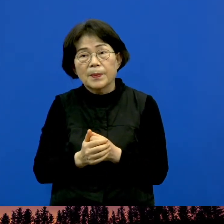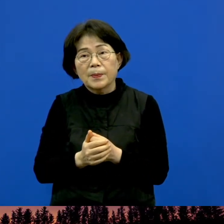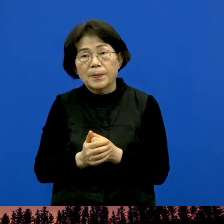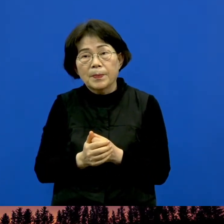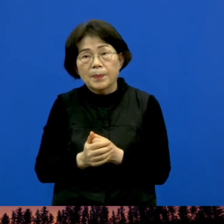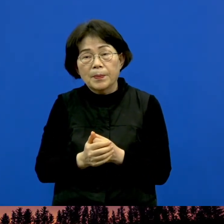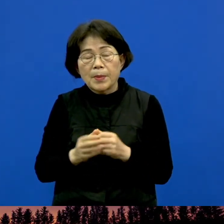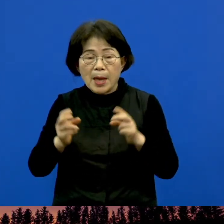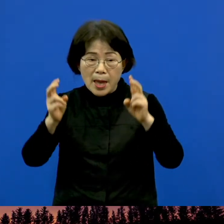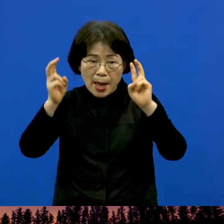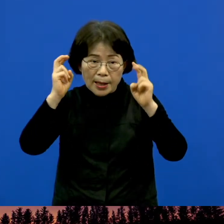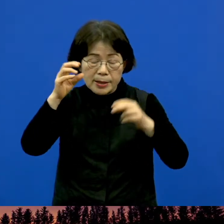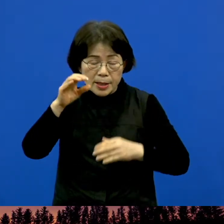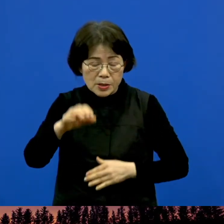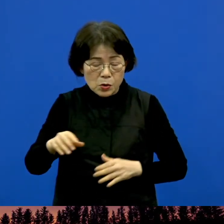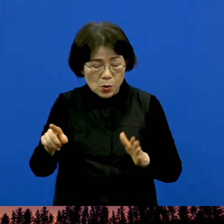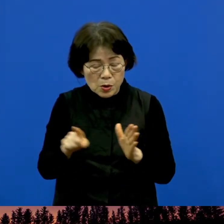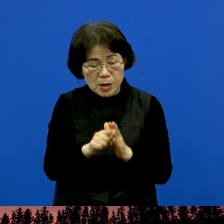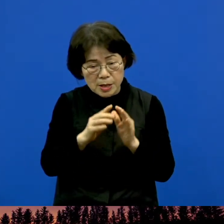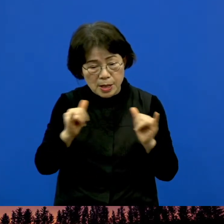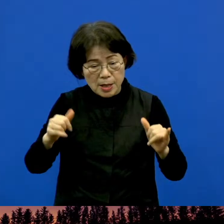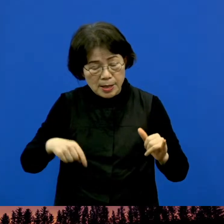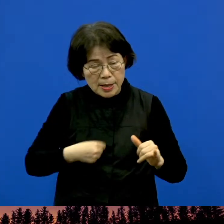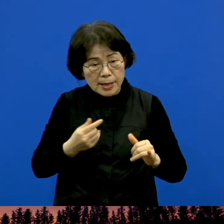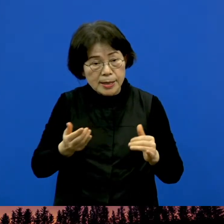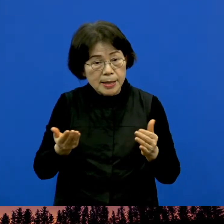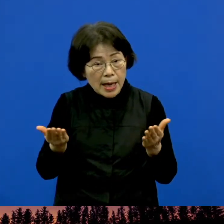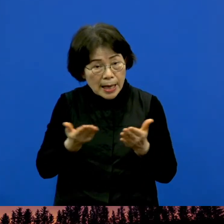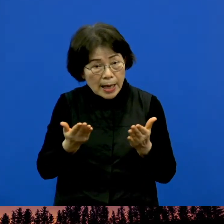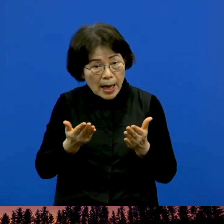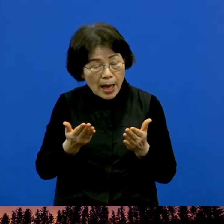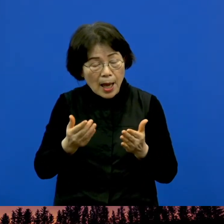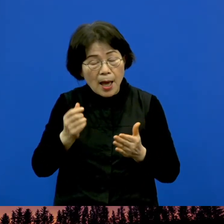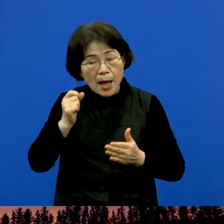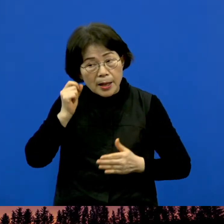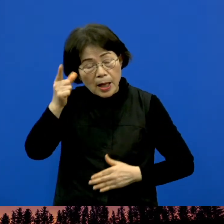여러분 직장에서도요 신자들은 자신의 일에 탁월해야 돼요.